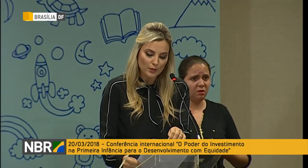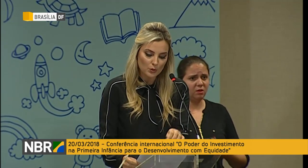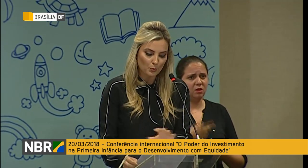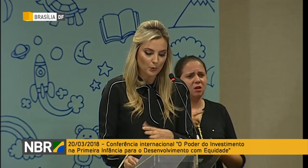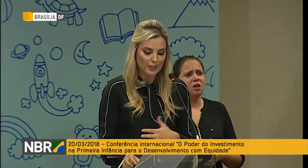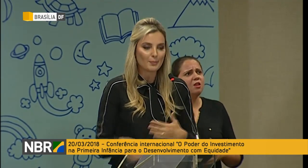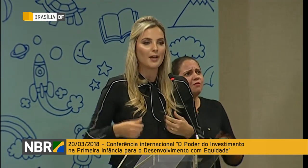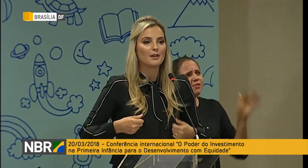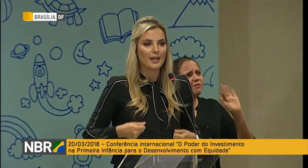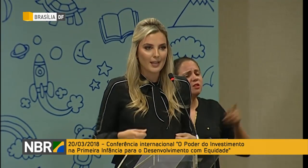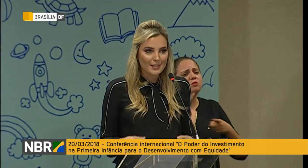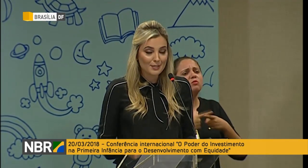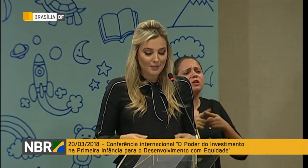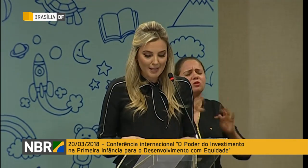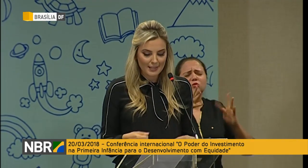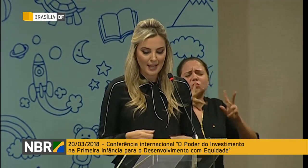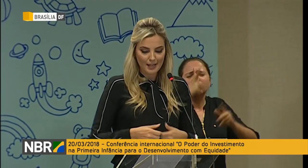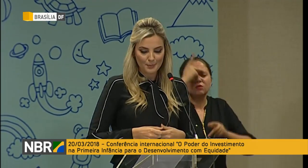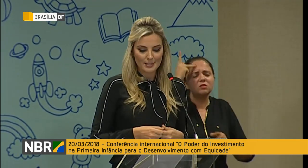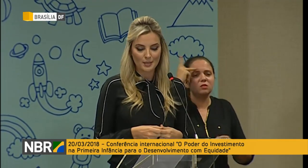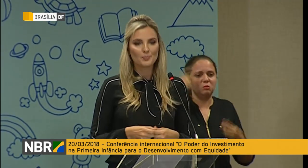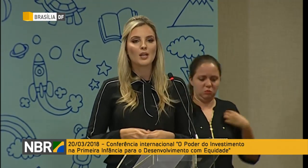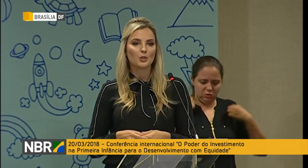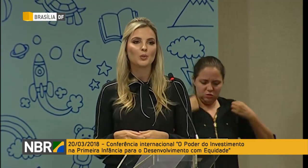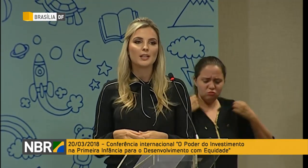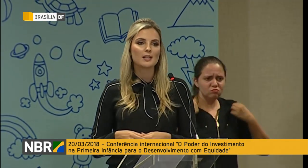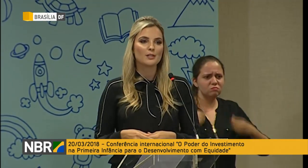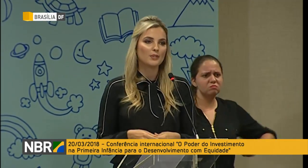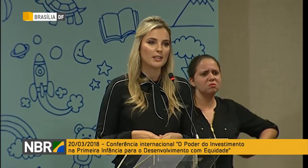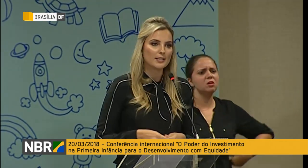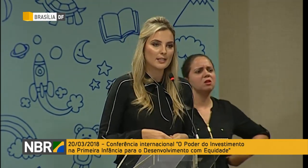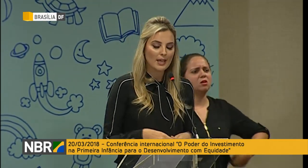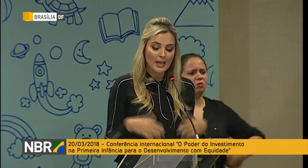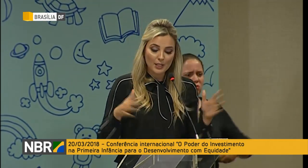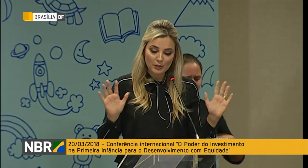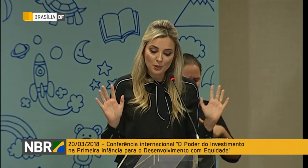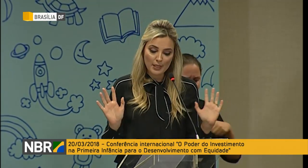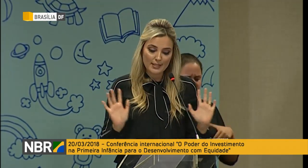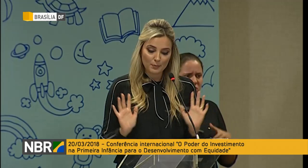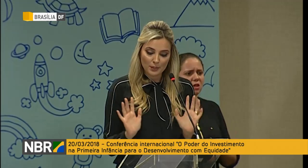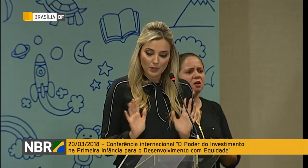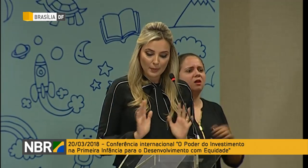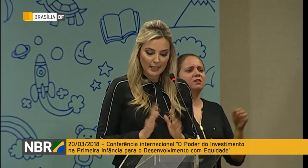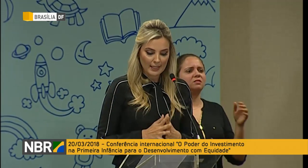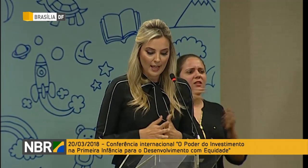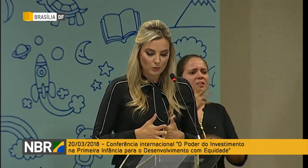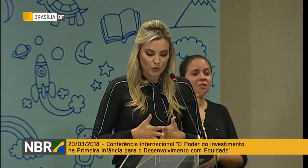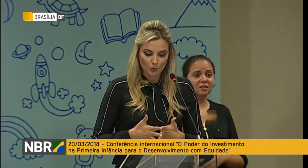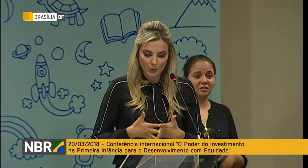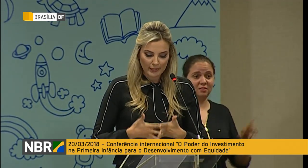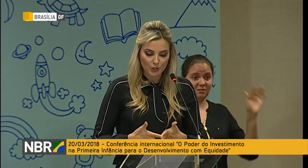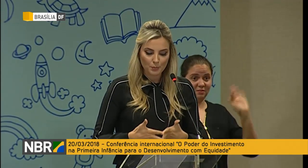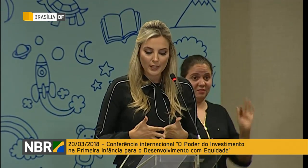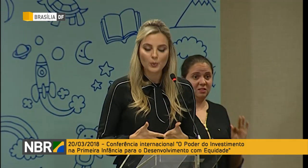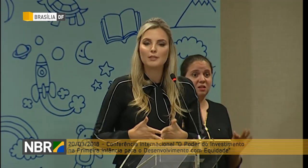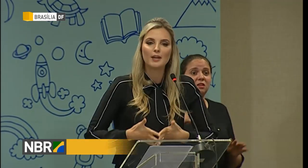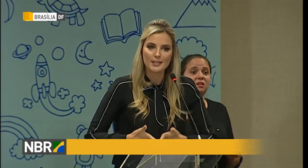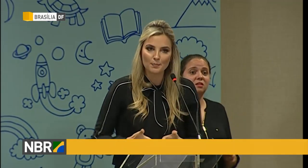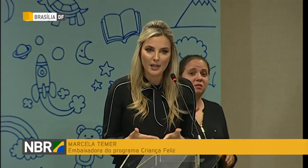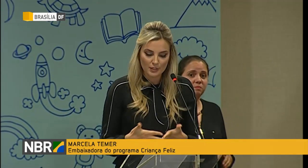os envolvidos no programa, eles vestem a camisa do Criança Feliz. E eu tenho recebido também relatos do